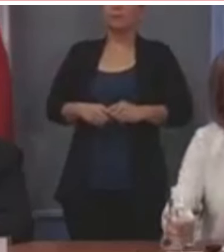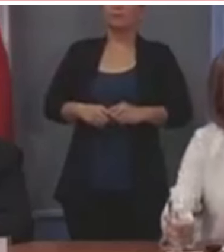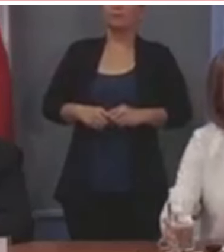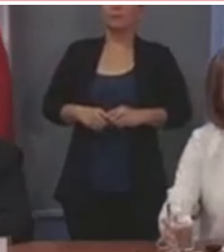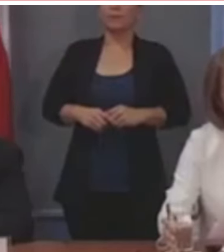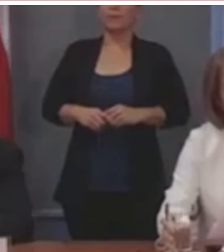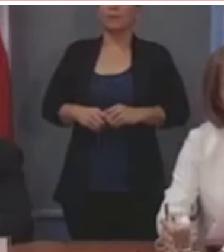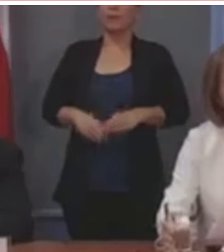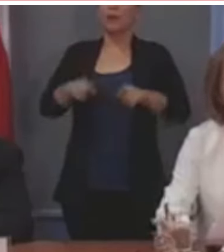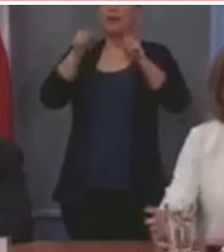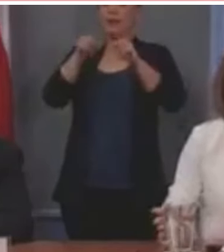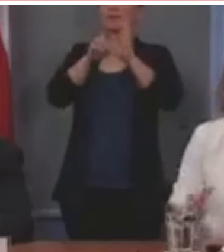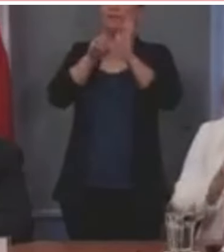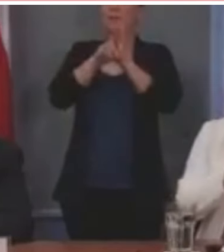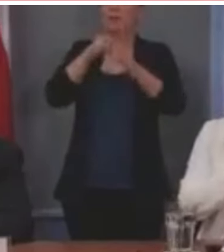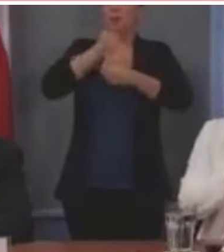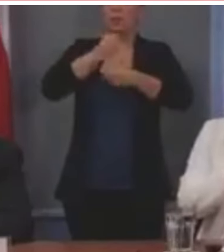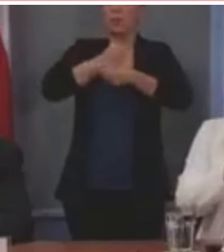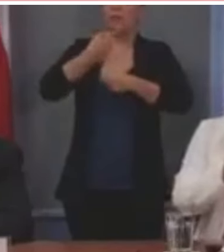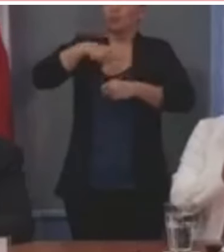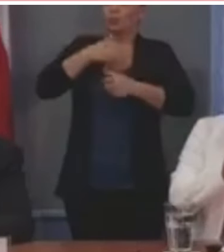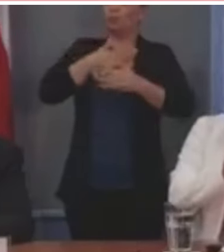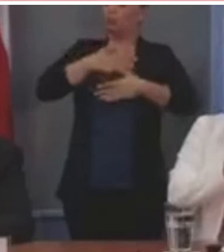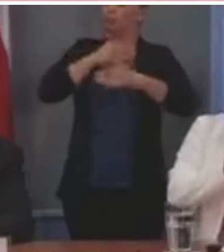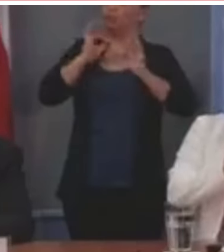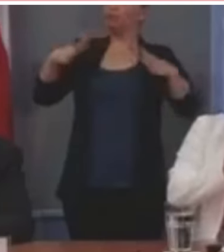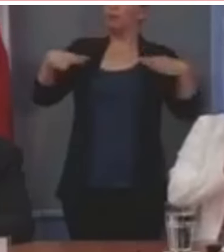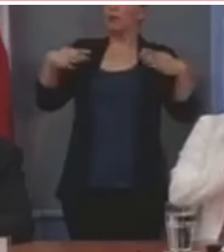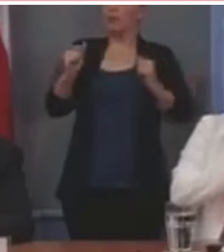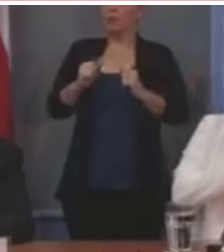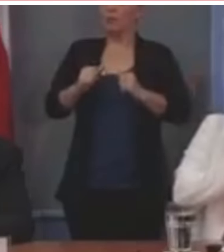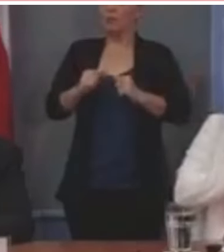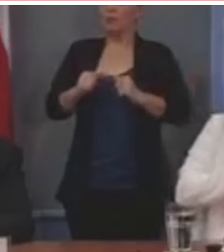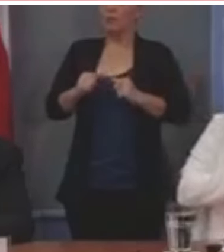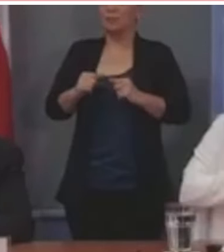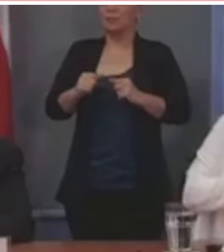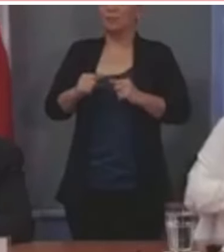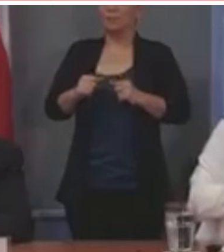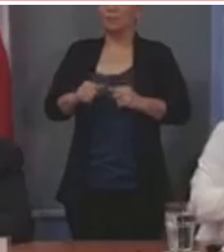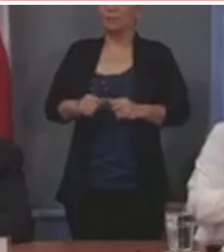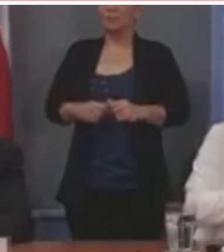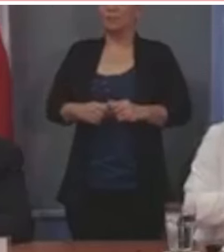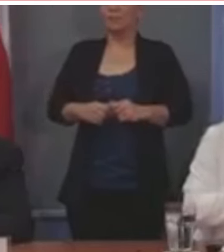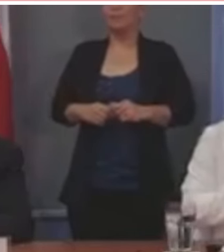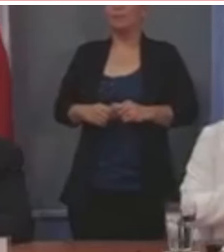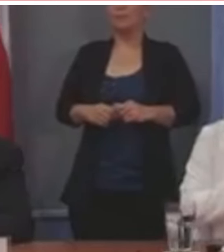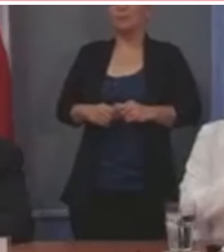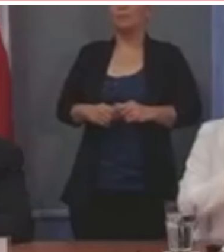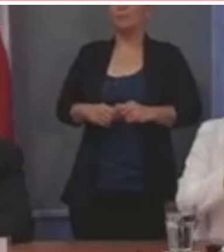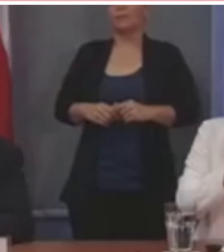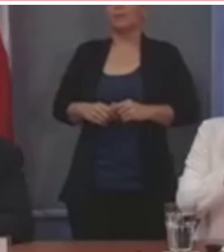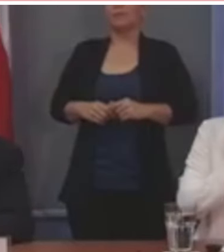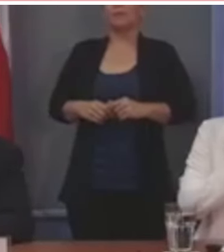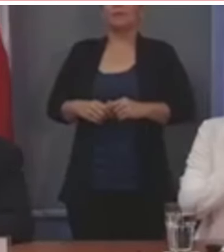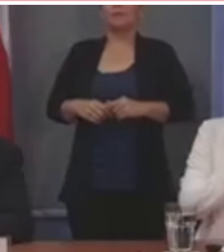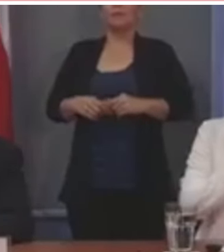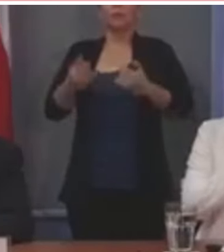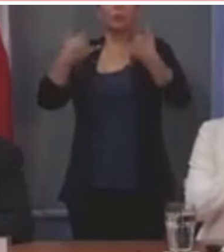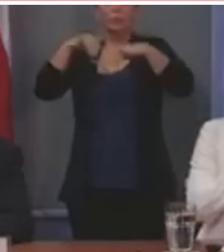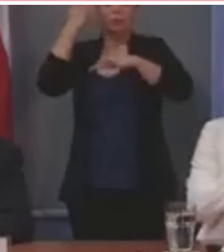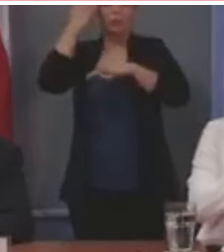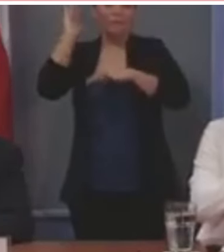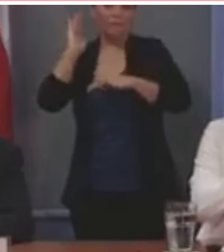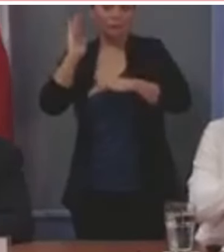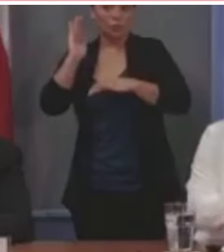Y basado en ese derecho laboral tenemos que gozarlas. Pues habían personas, no sabemos todavía, la investigación dirá por qué causa,